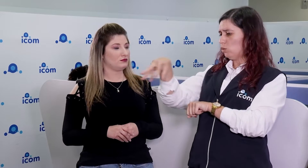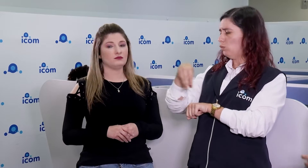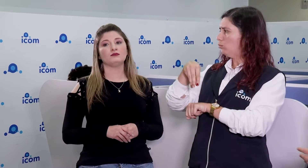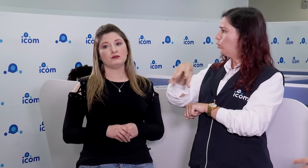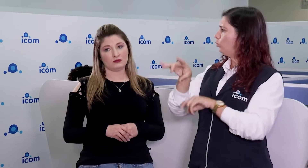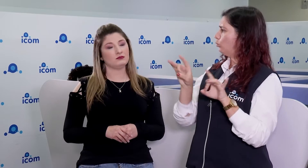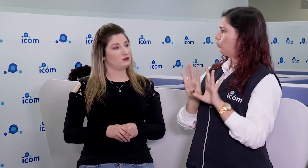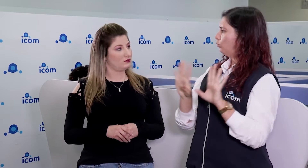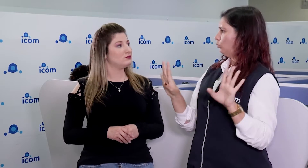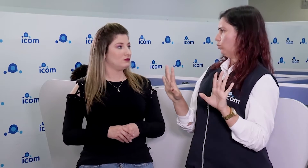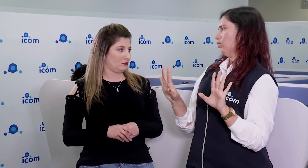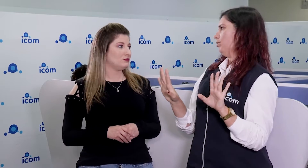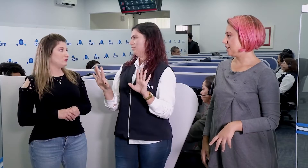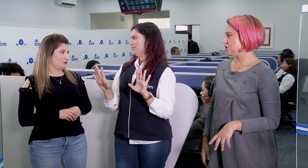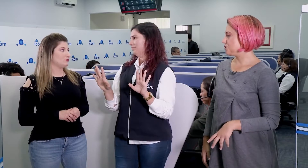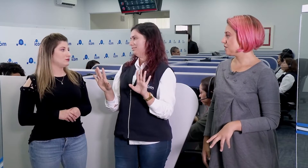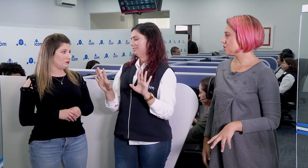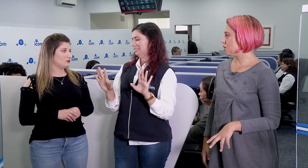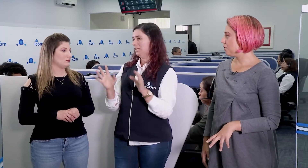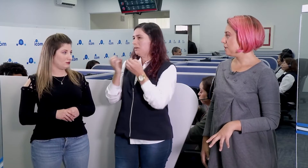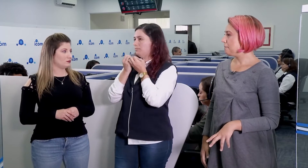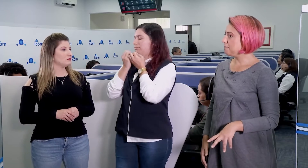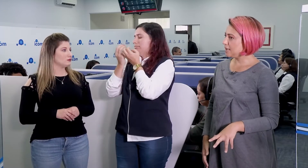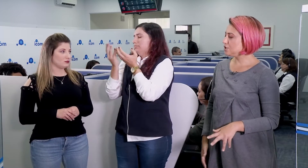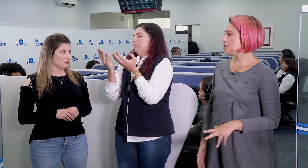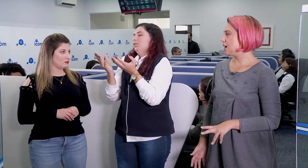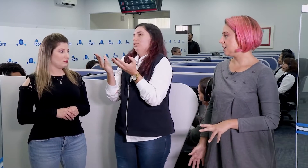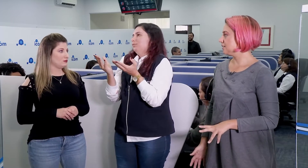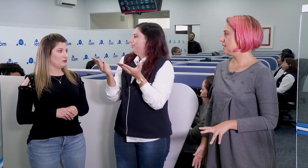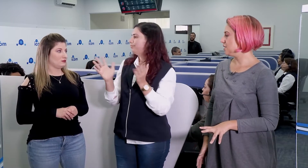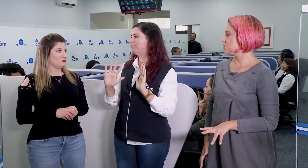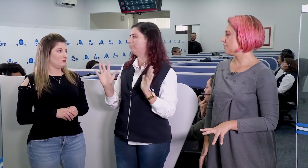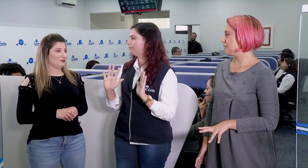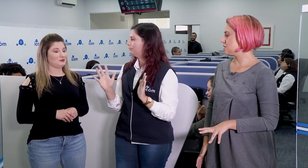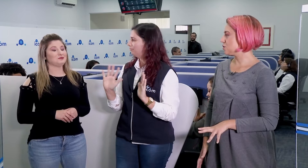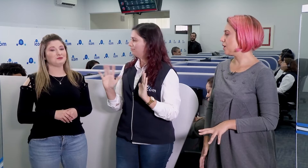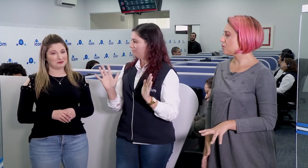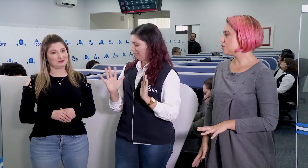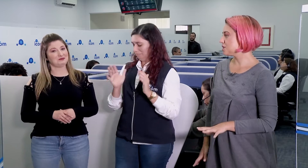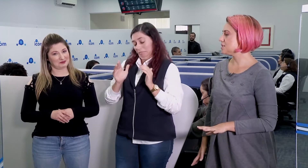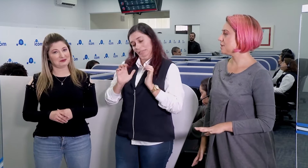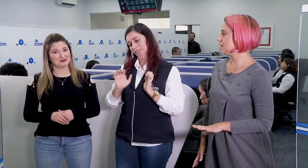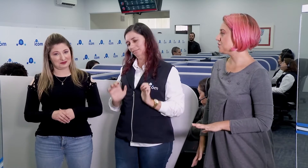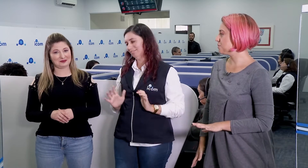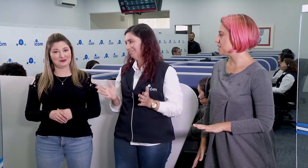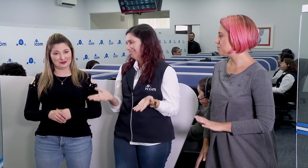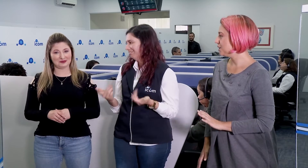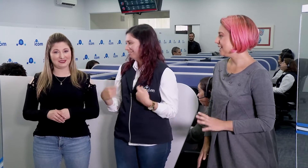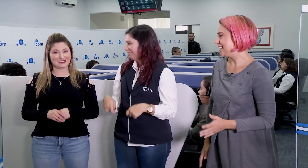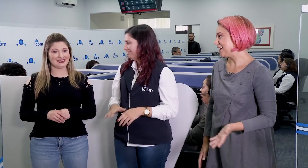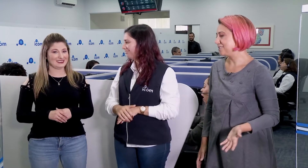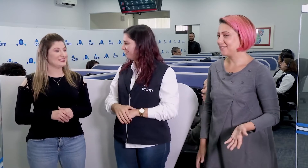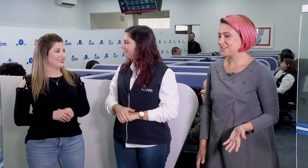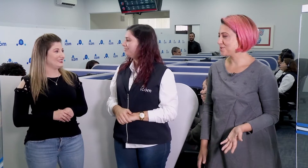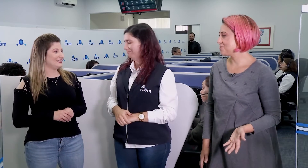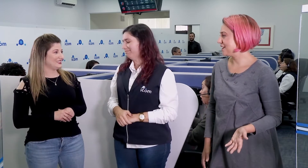dessa conversa, né, a gente vai só mediar, né? Vai ser só um recurso de acessibilidade mesmo. E claro, né, vai agir com ética